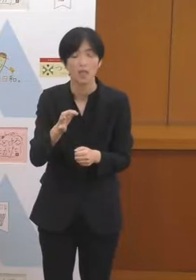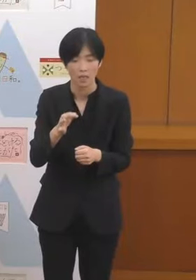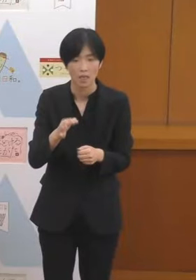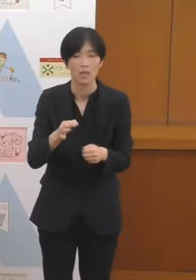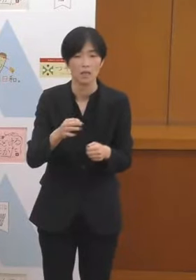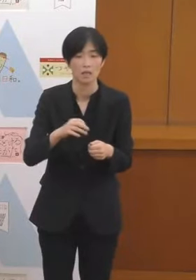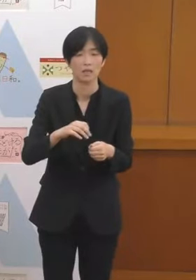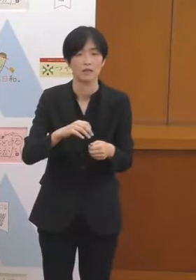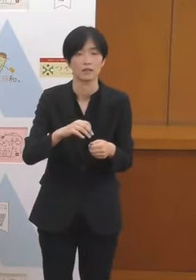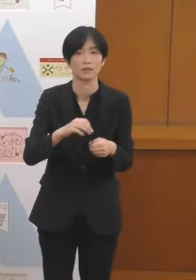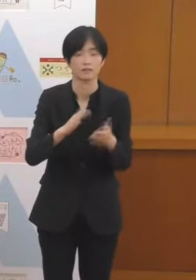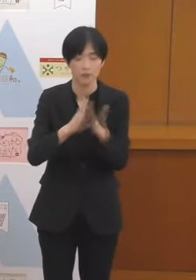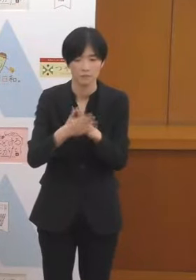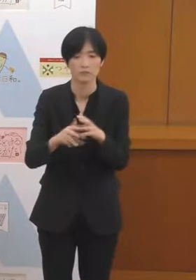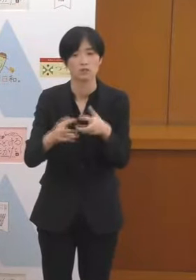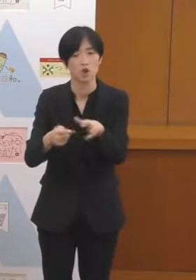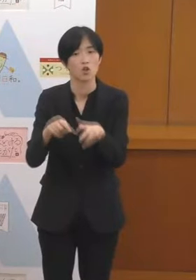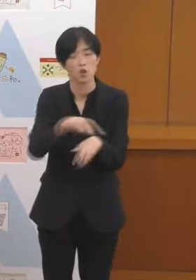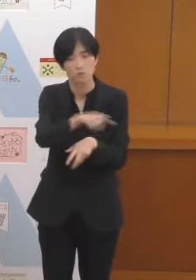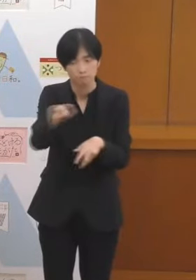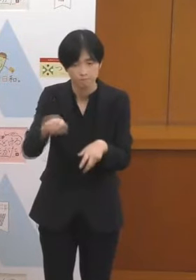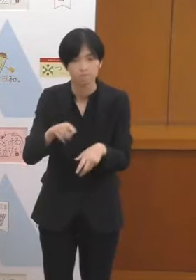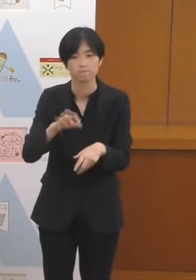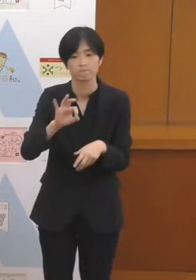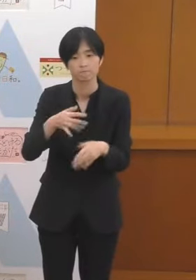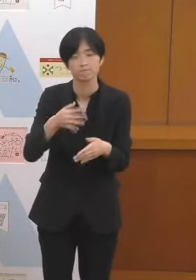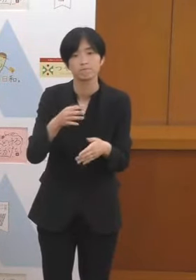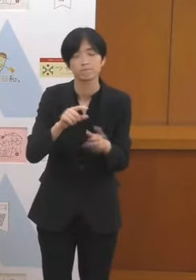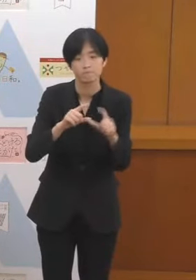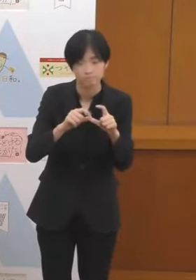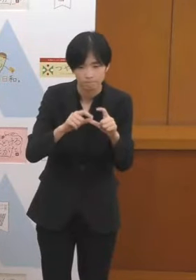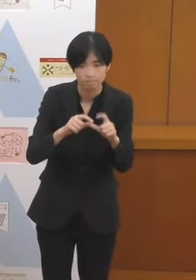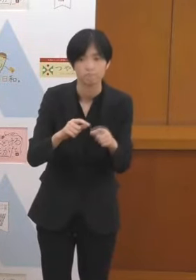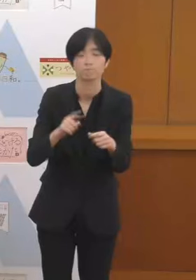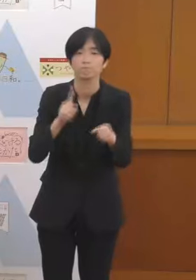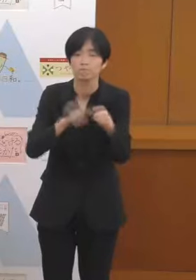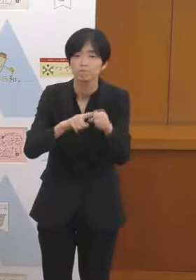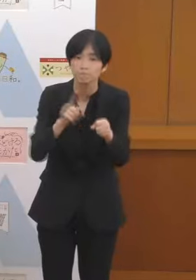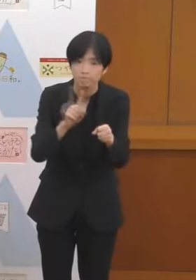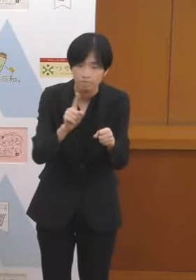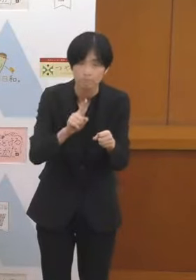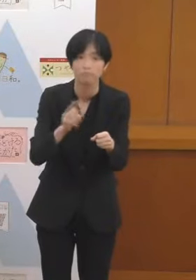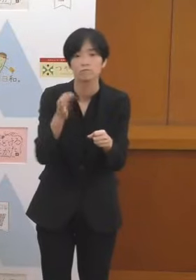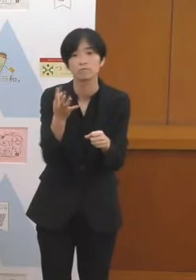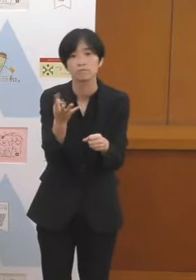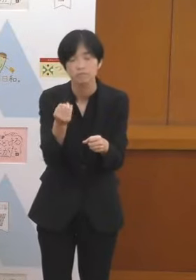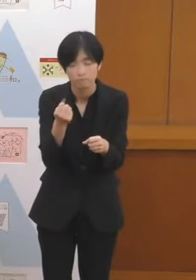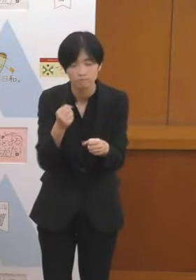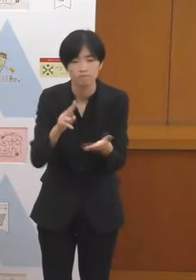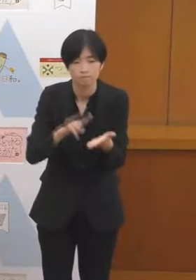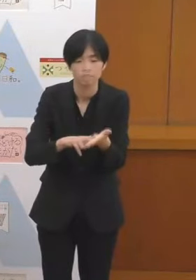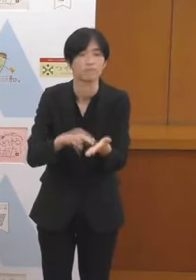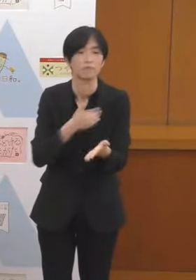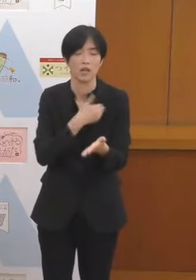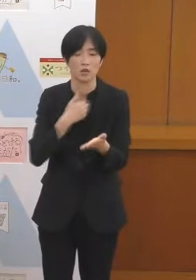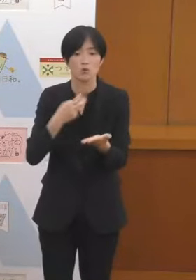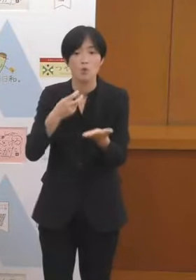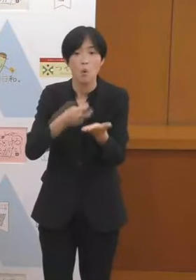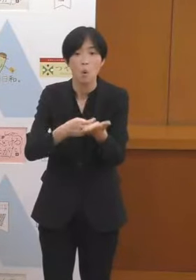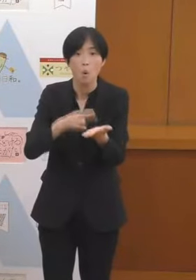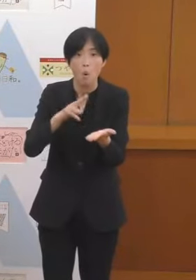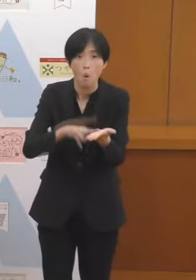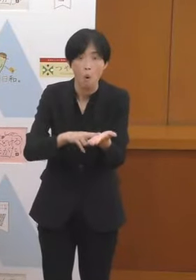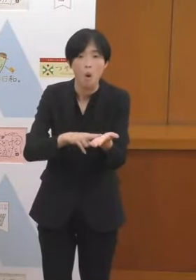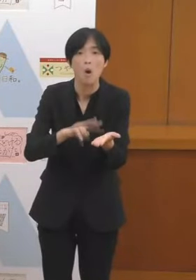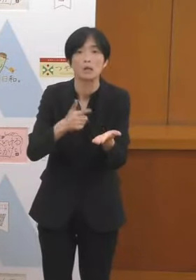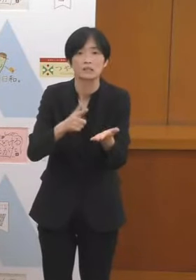自治体が条例により税率や税額首途など設定することができる法定外目的税で